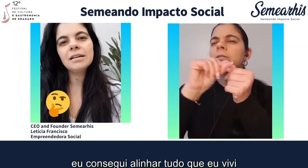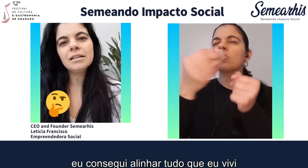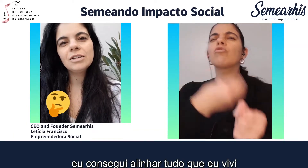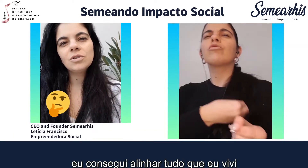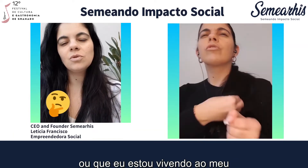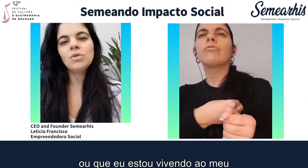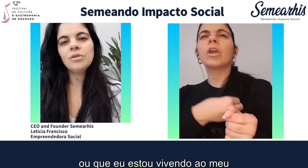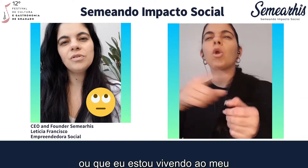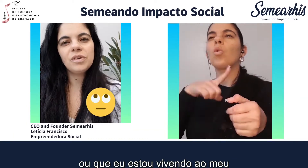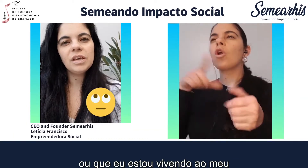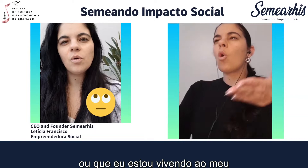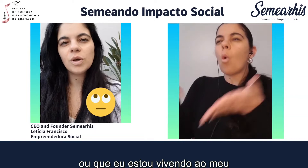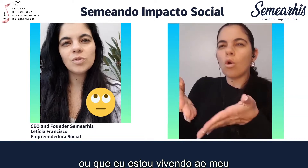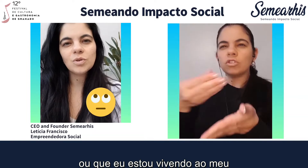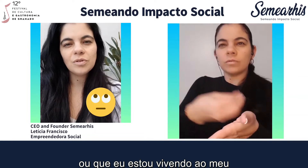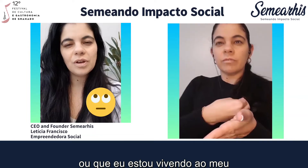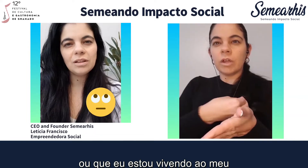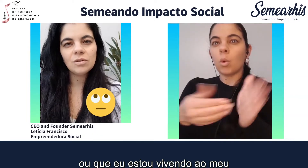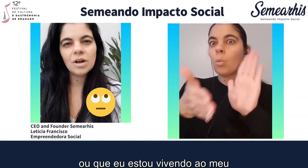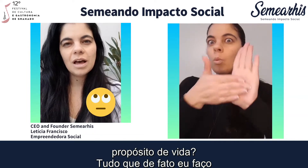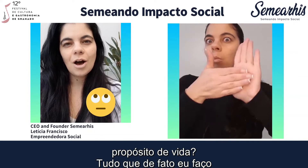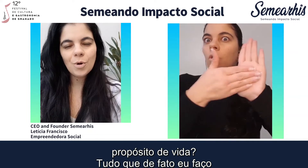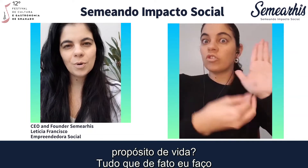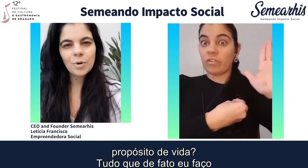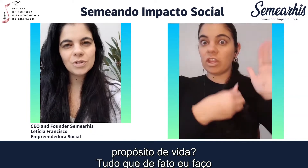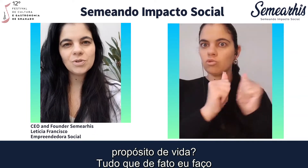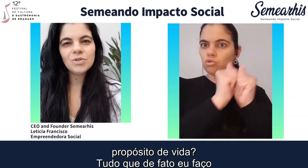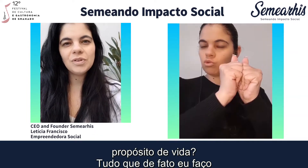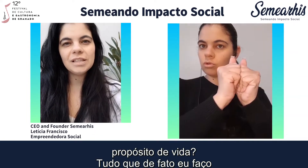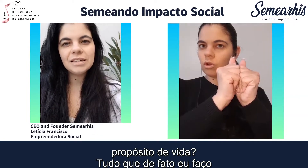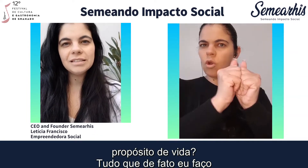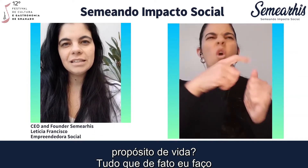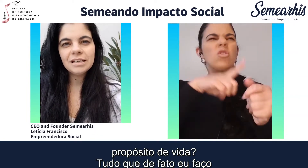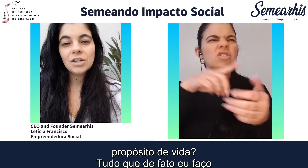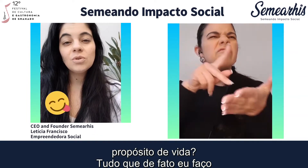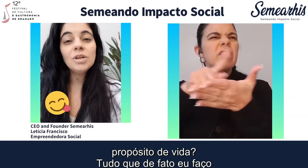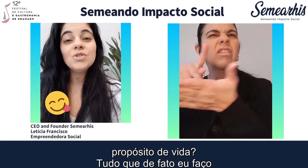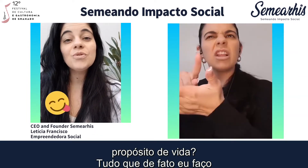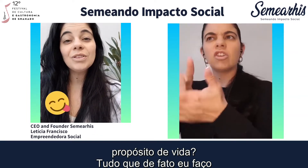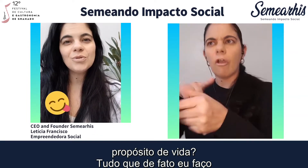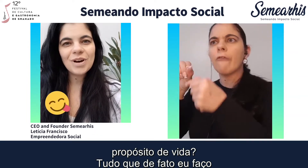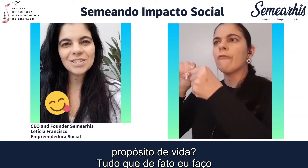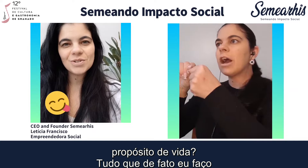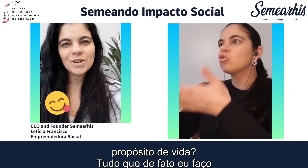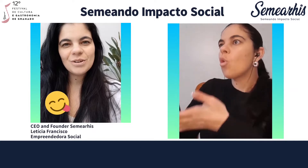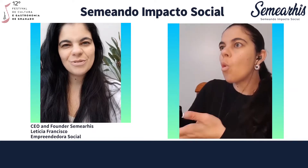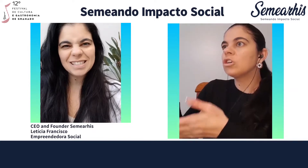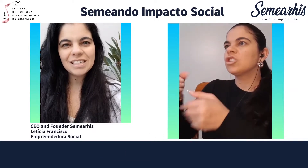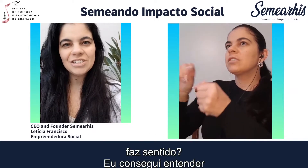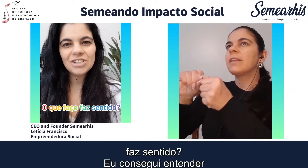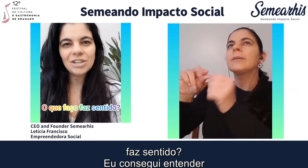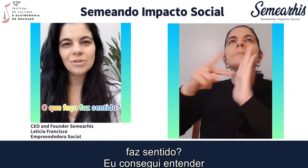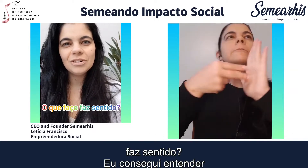alinhar tudo que eu vivi ou que eu estou vivendo ao meu propósito de vida? Tudo que de fato eu faço